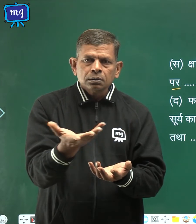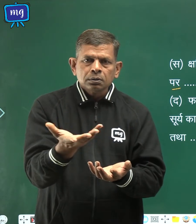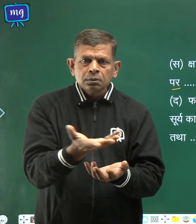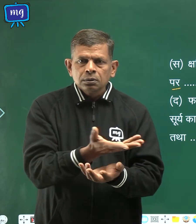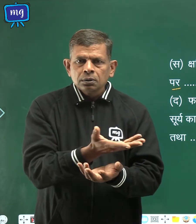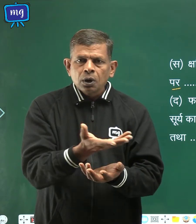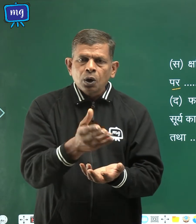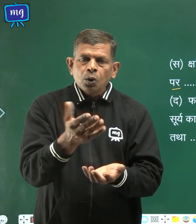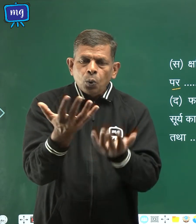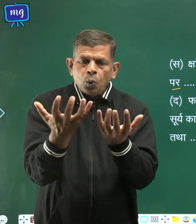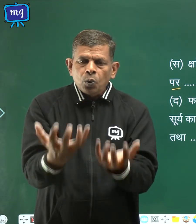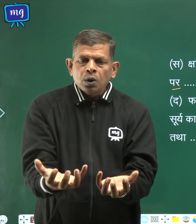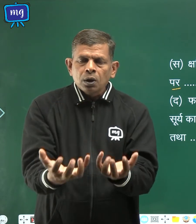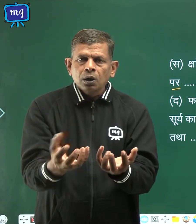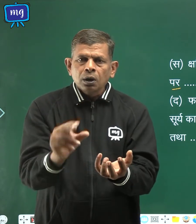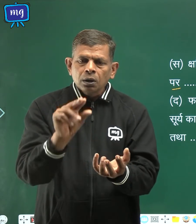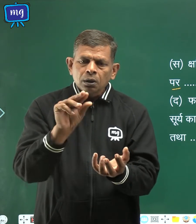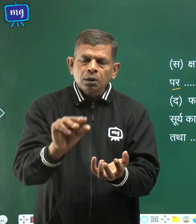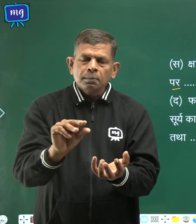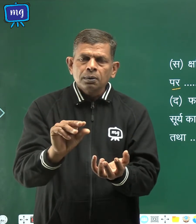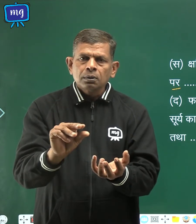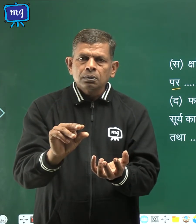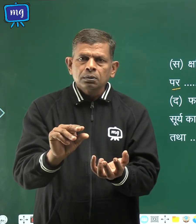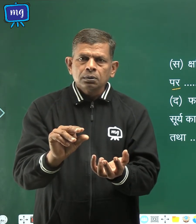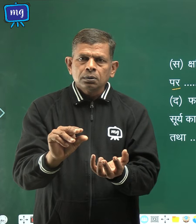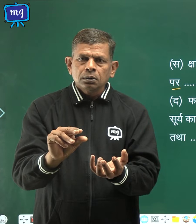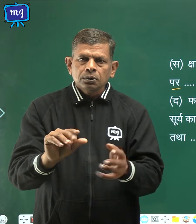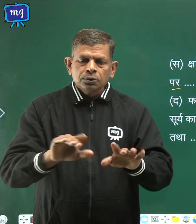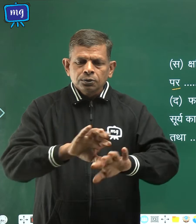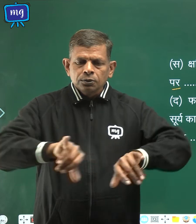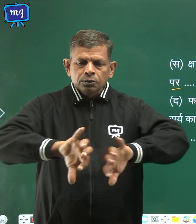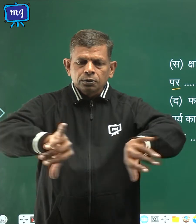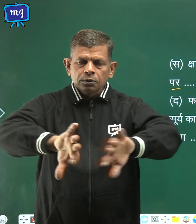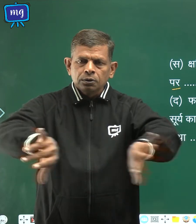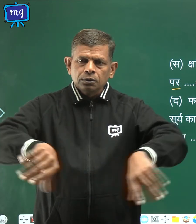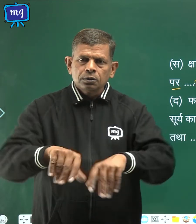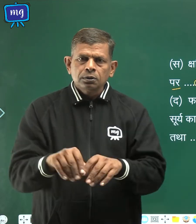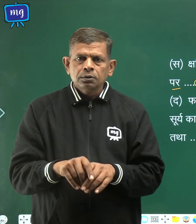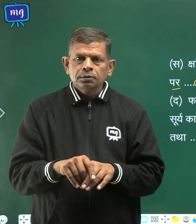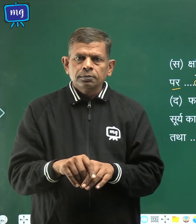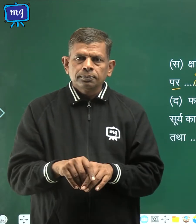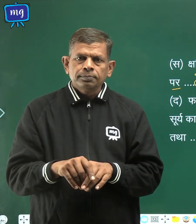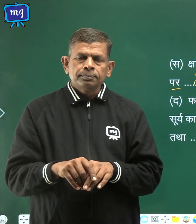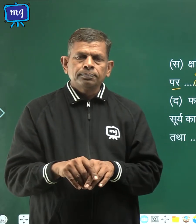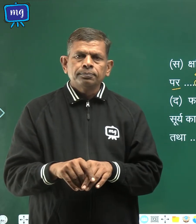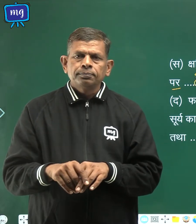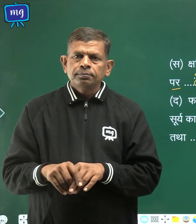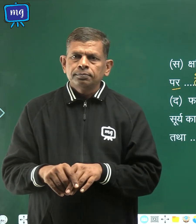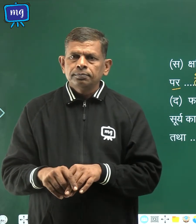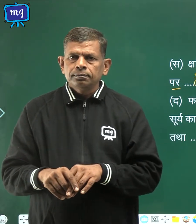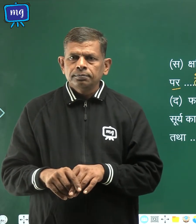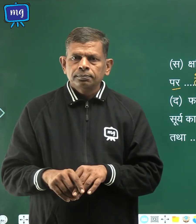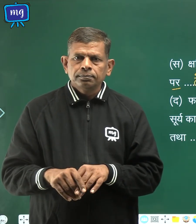हल्के होने के कारण तैरने लगेंगे।